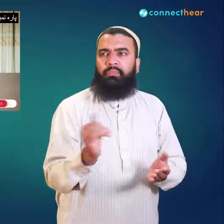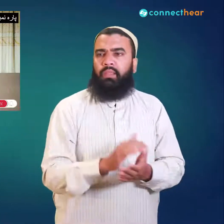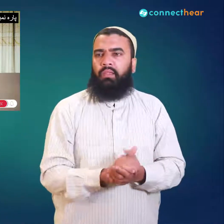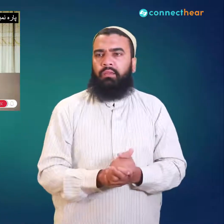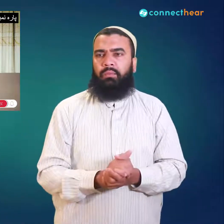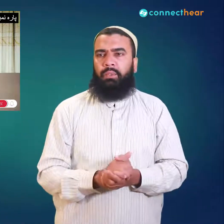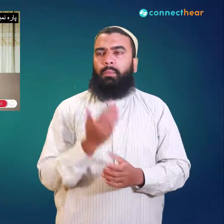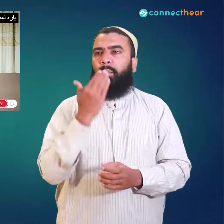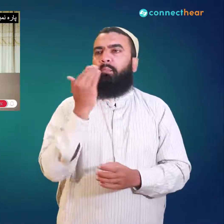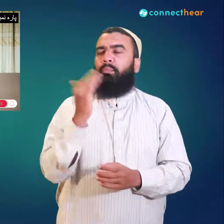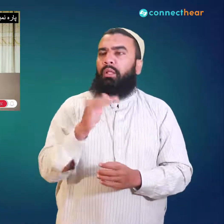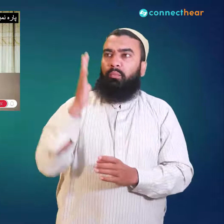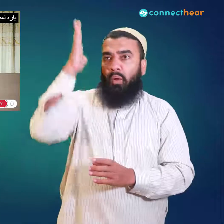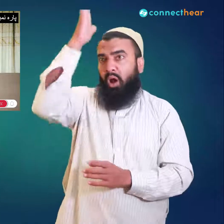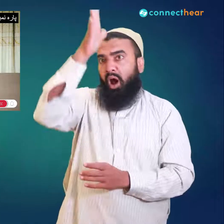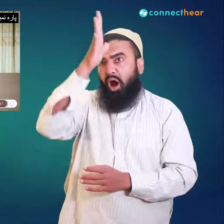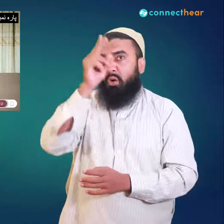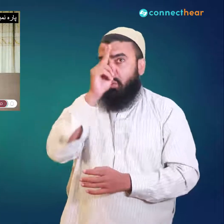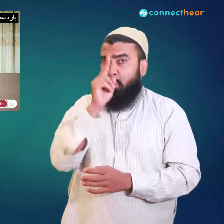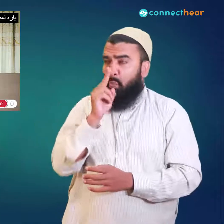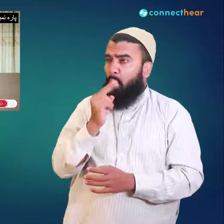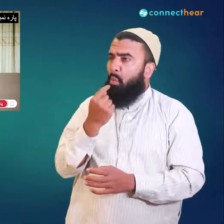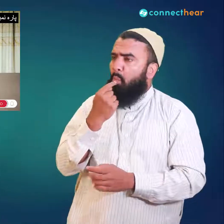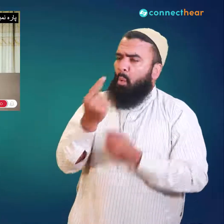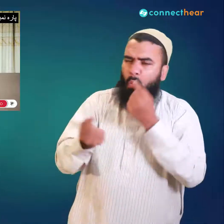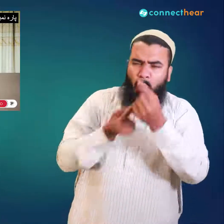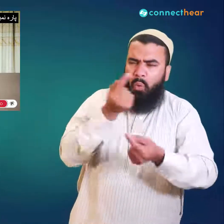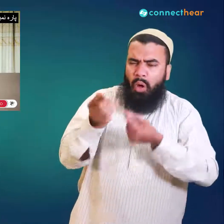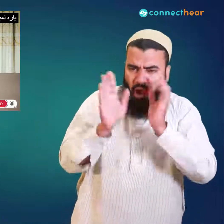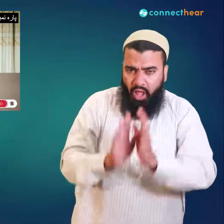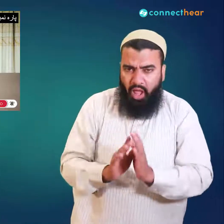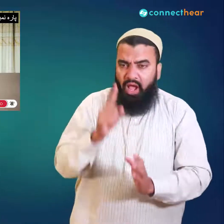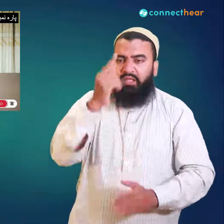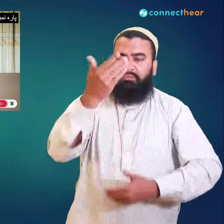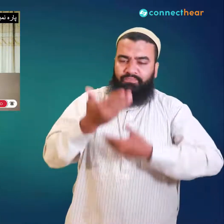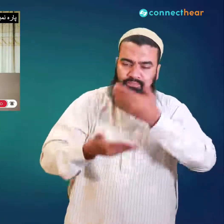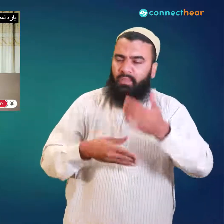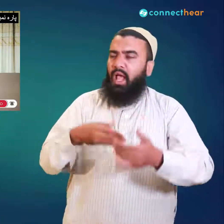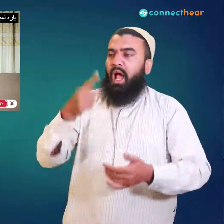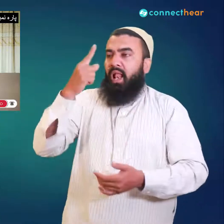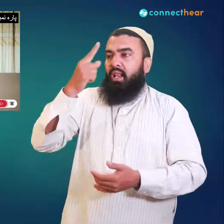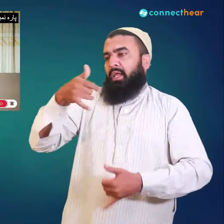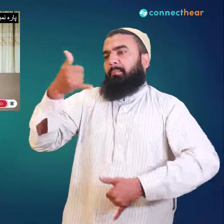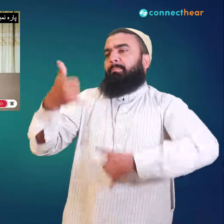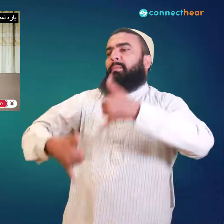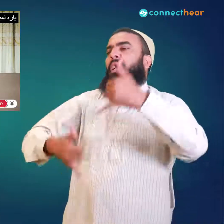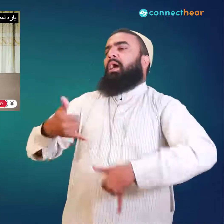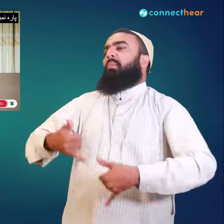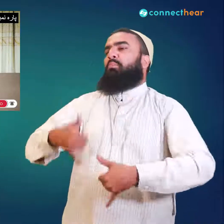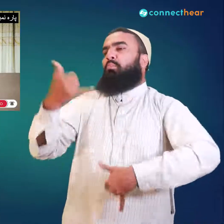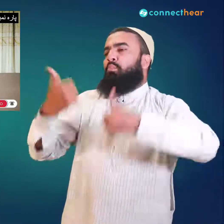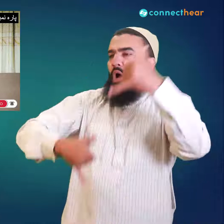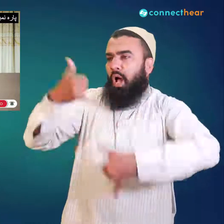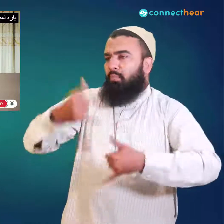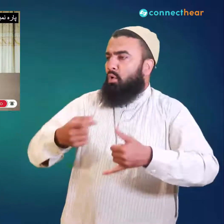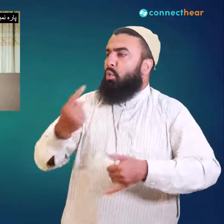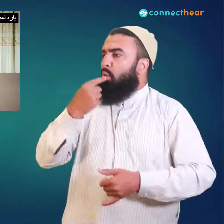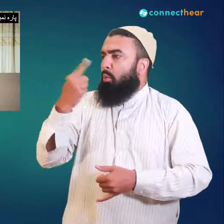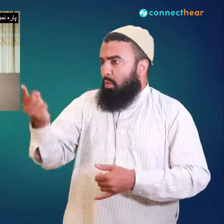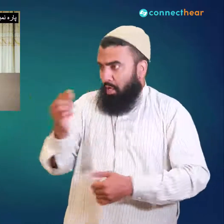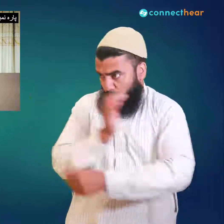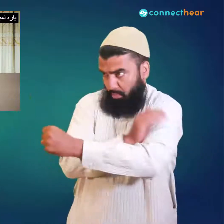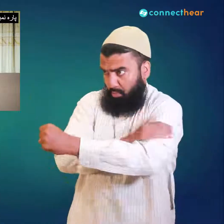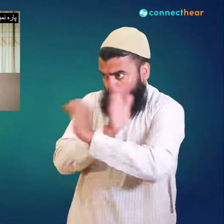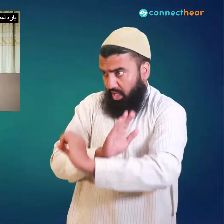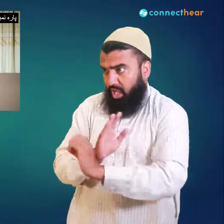رہے اور پیش نہیں کر سکے، یہ ان کا عجز قیامت تک باقی رہنے والا ہے، کیونکہ